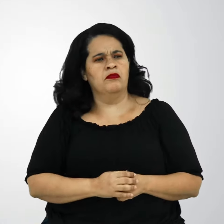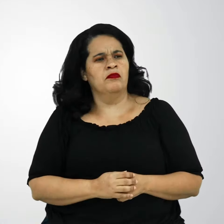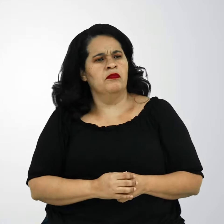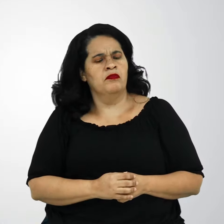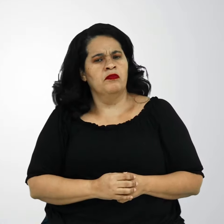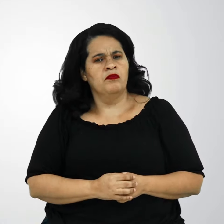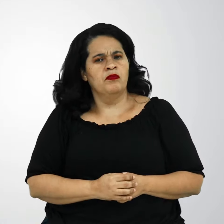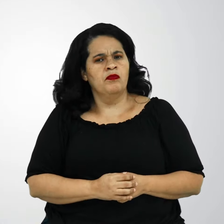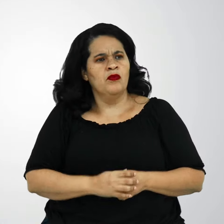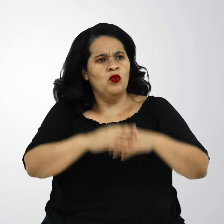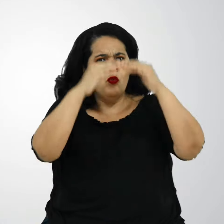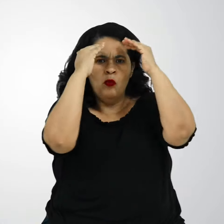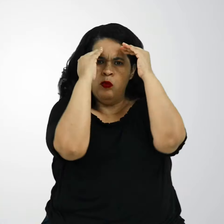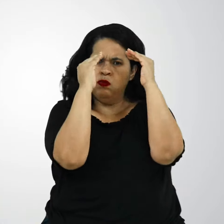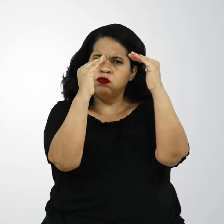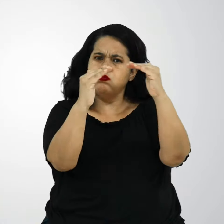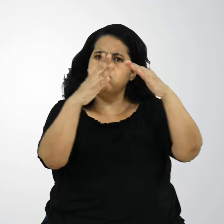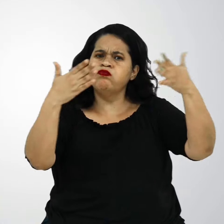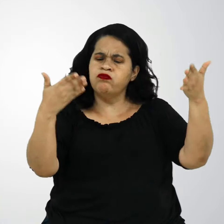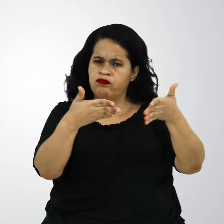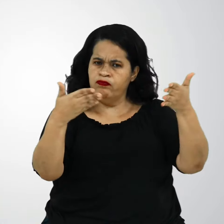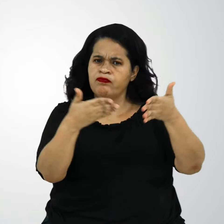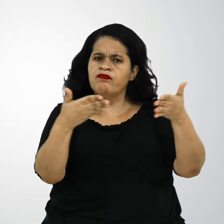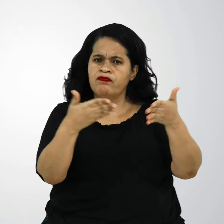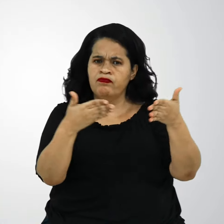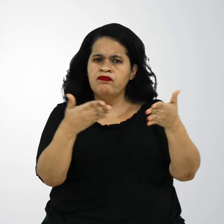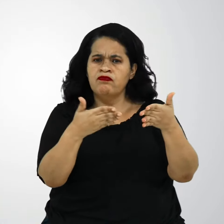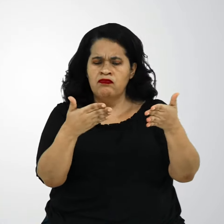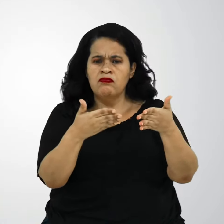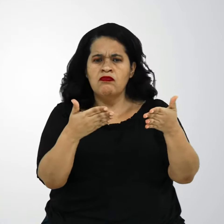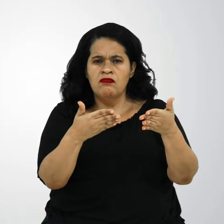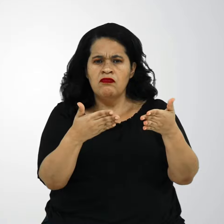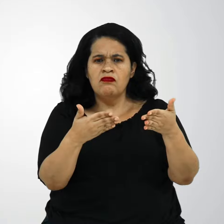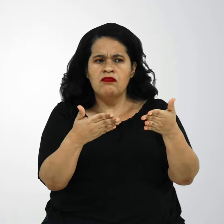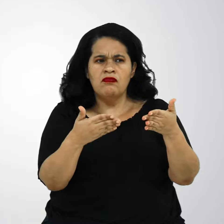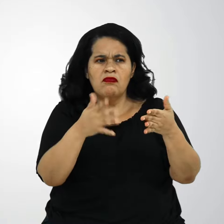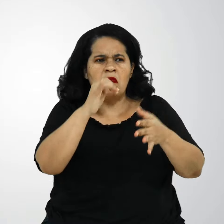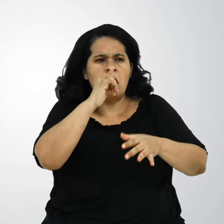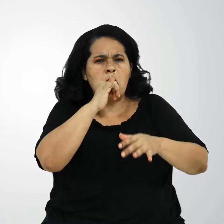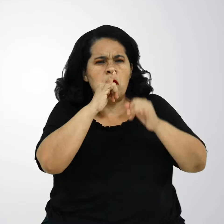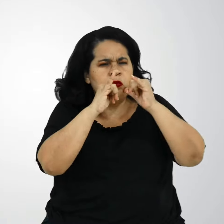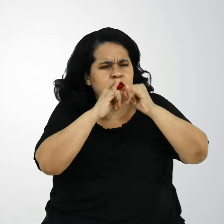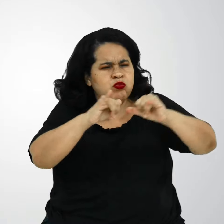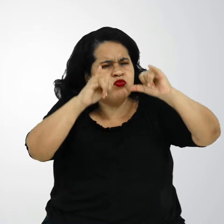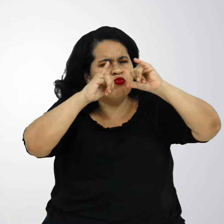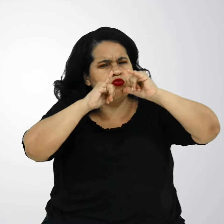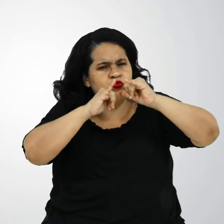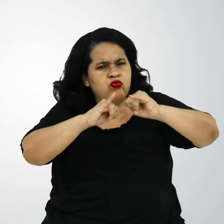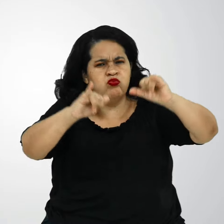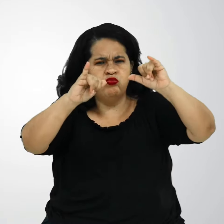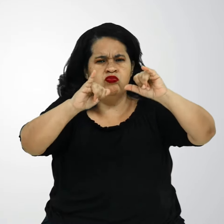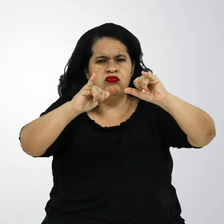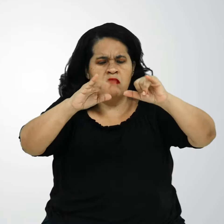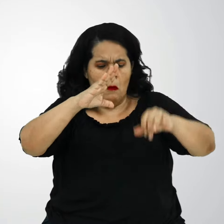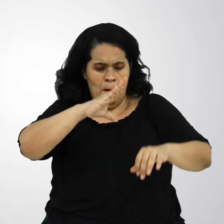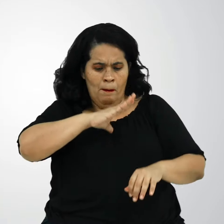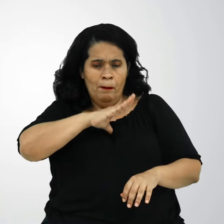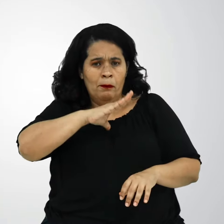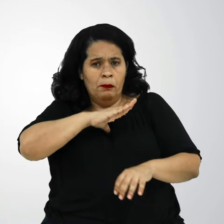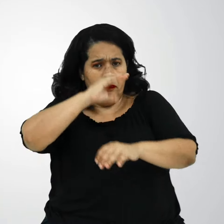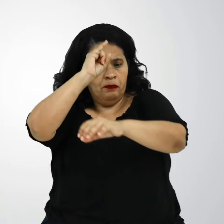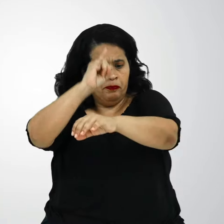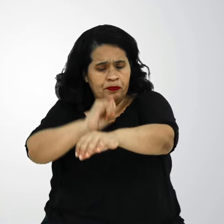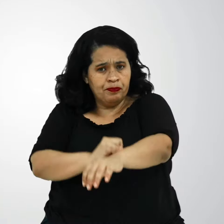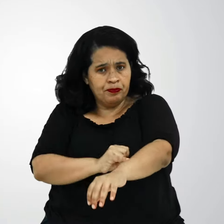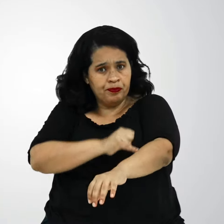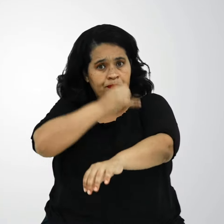teus servos e cumpre as predições dos seus mensageiros, que diz acerca de Jerusalém, ela